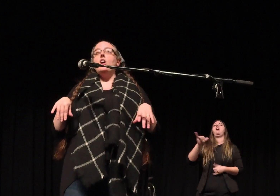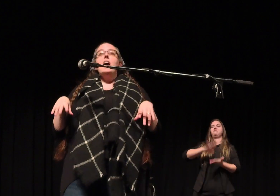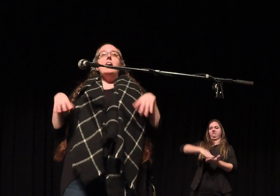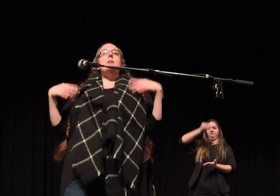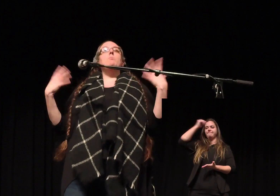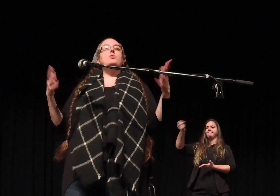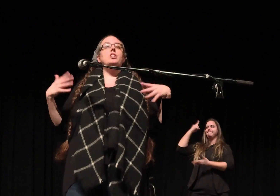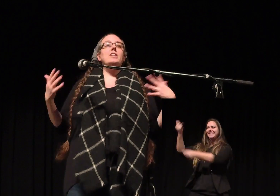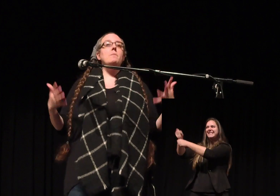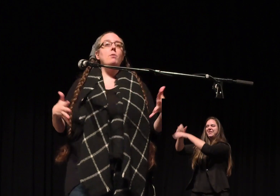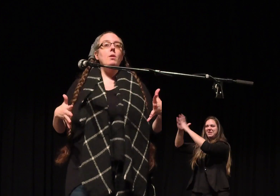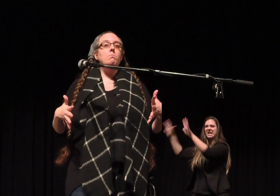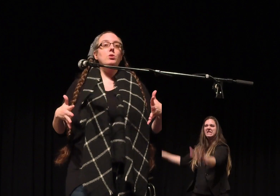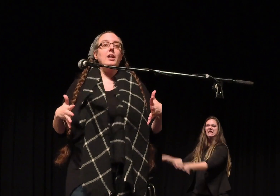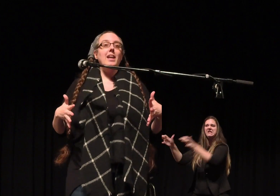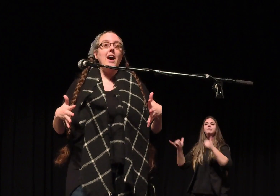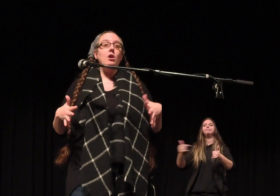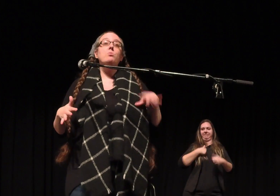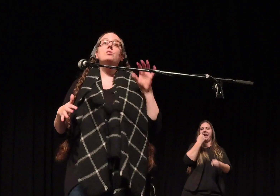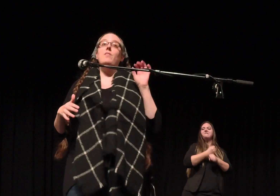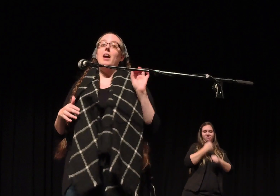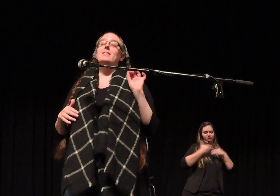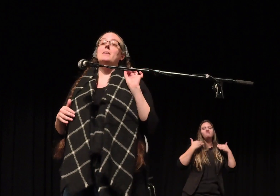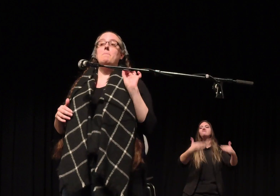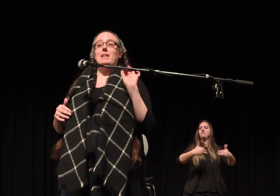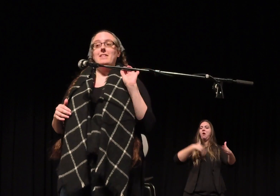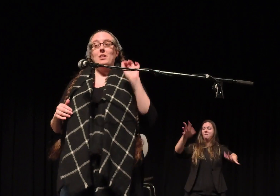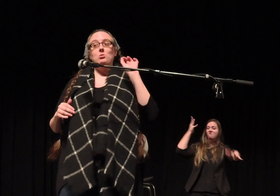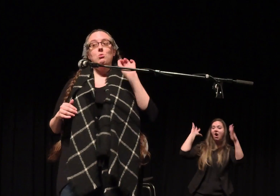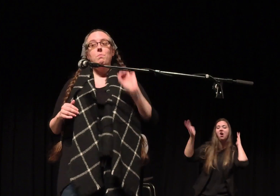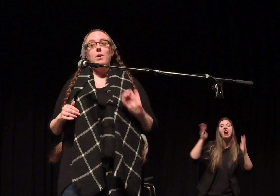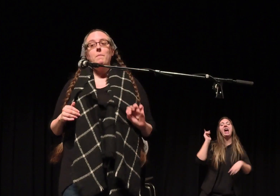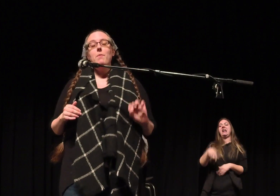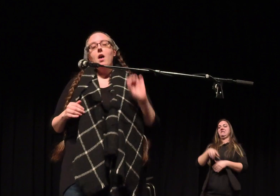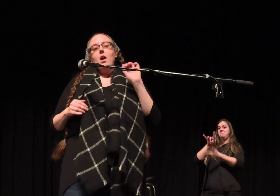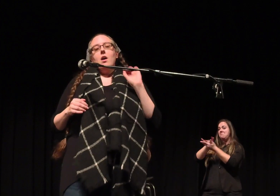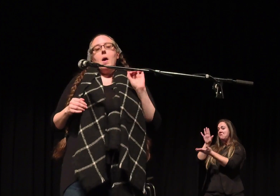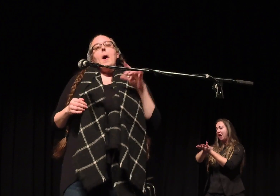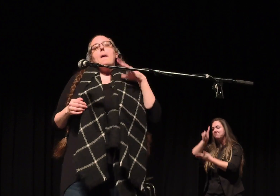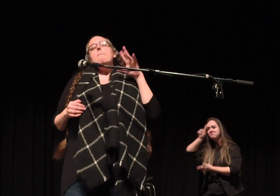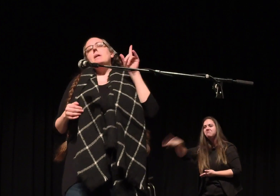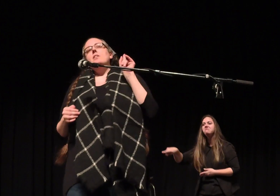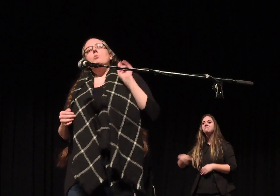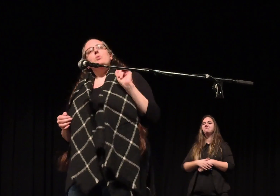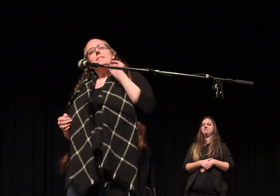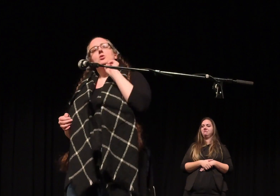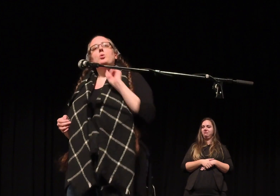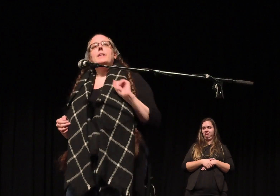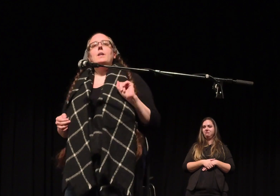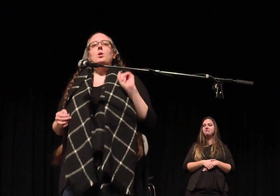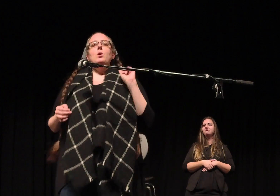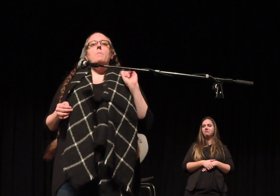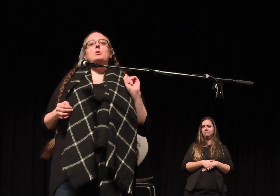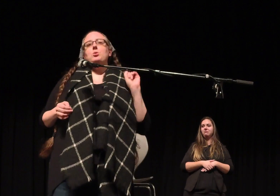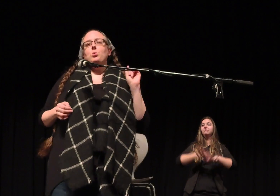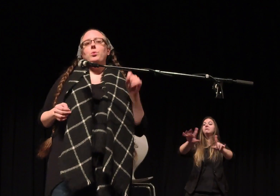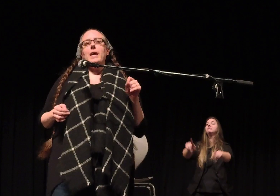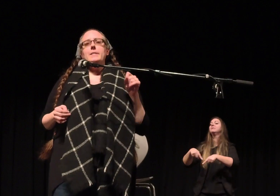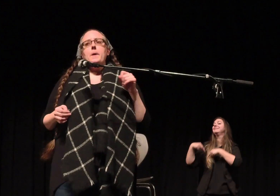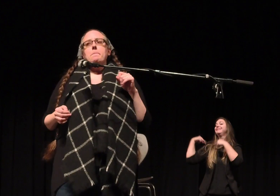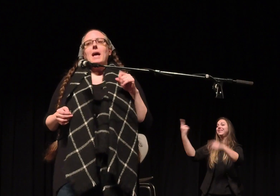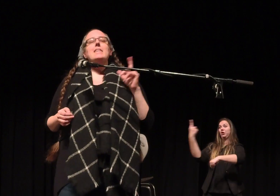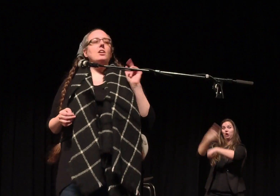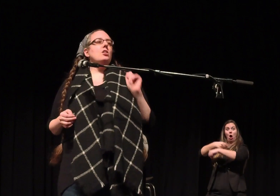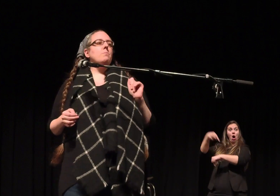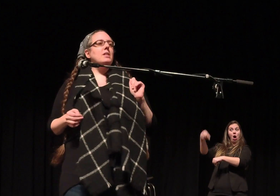voir éplucher des pommes pour que Clara puisse faire ses belles tartes aux pommes. Mais depuis cette journée-là, Monsieur